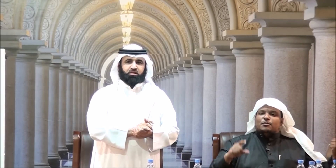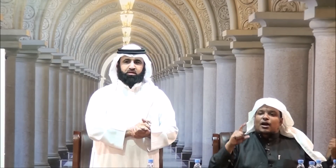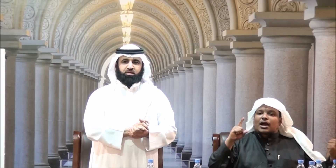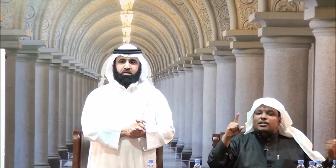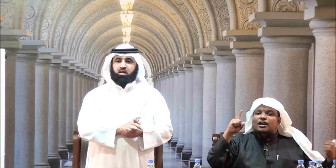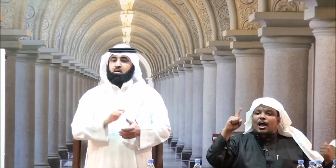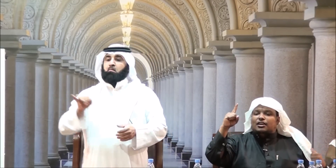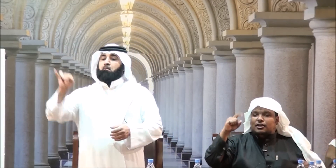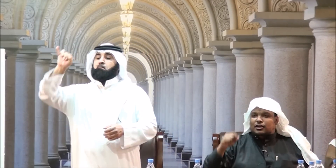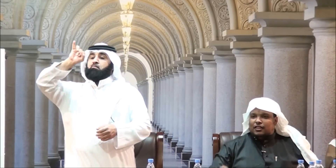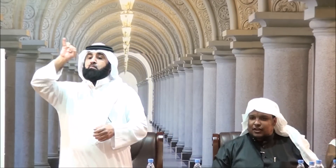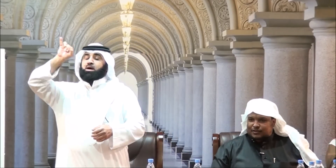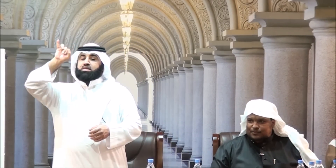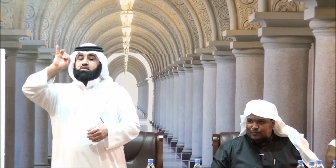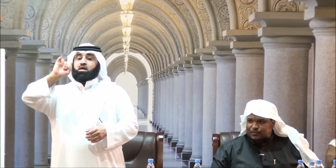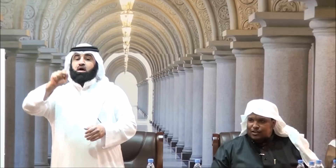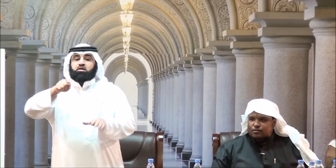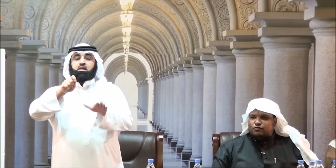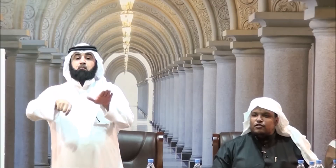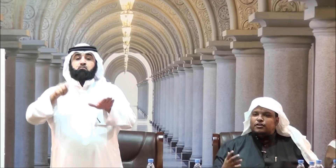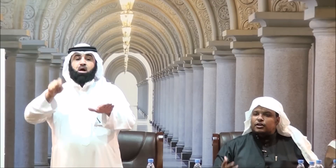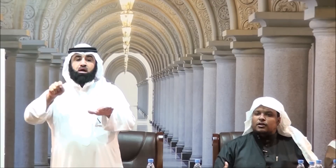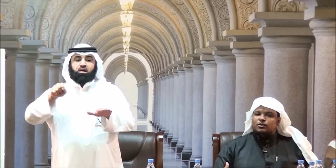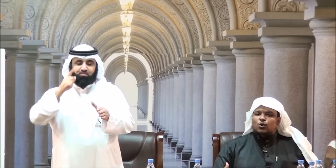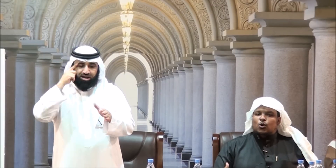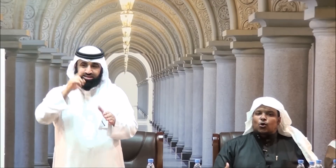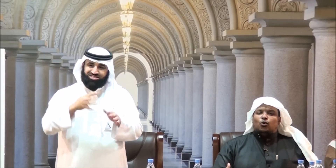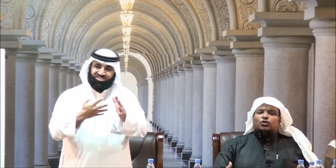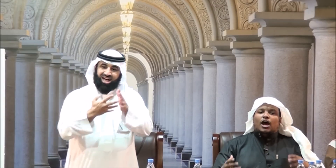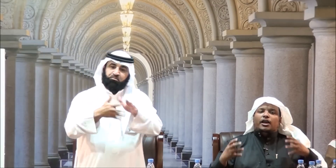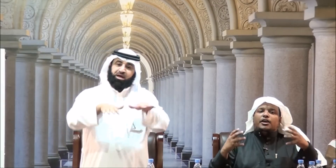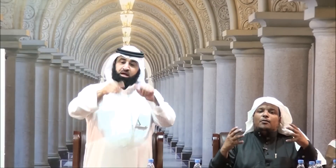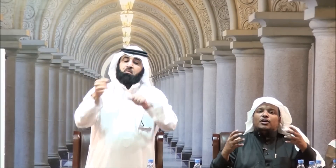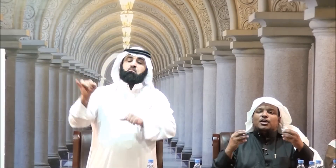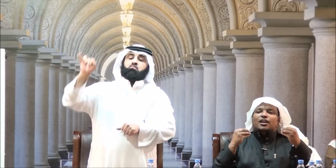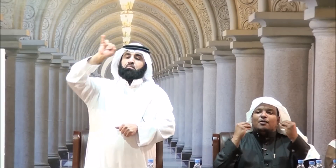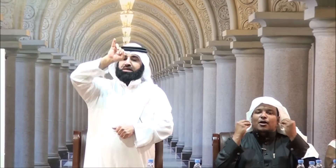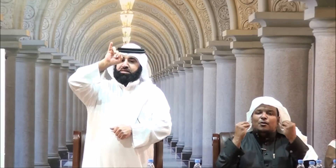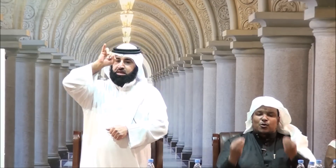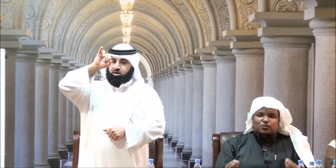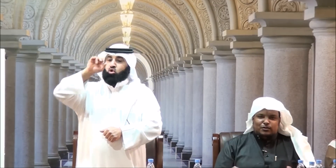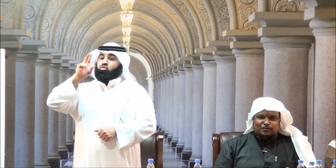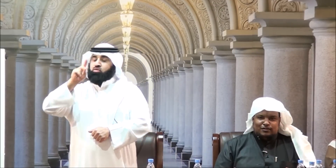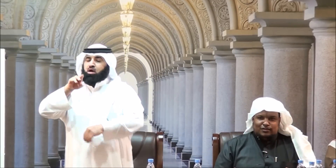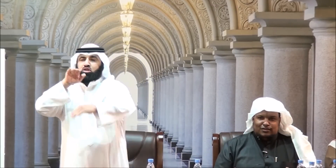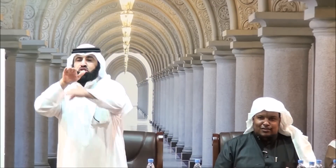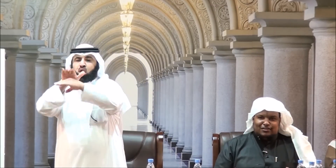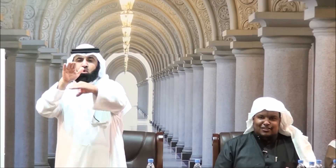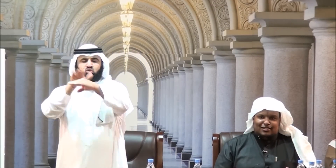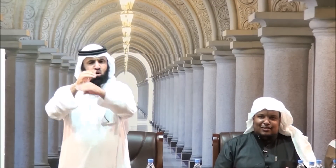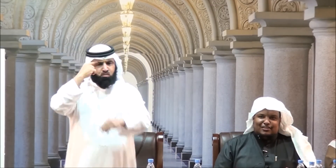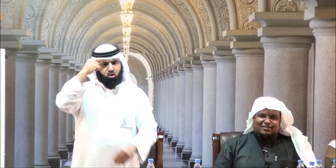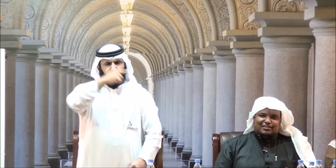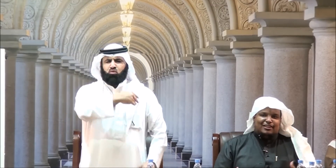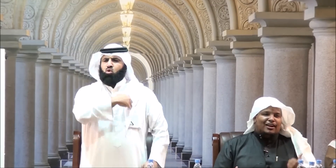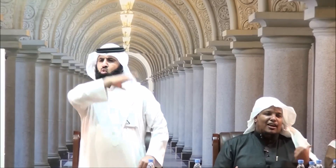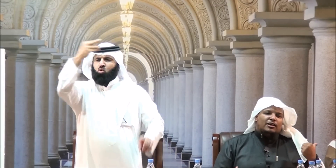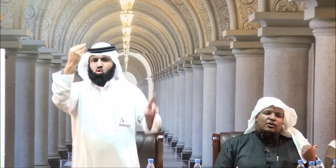ماجستير في معهد العالي للقضاء في الفقه وداعية ما شاء الله محبوب.